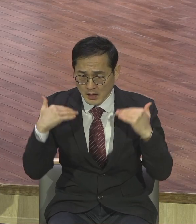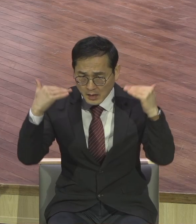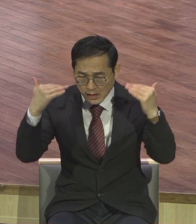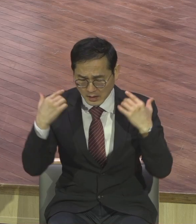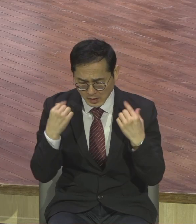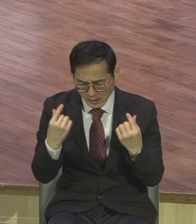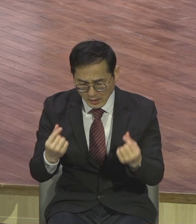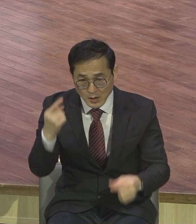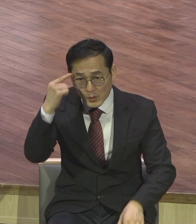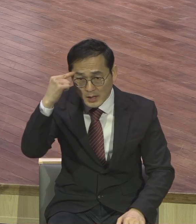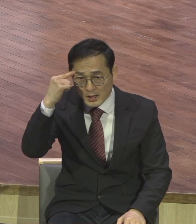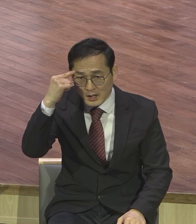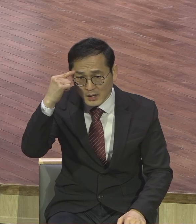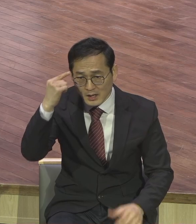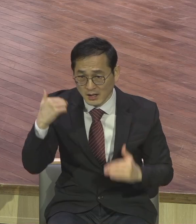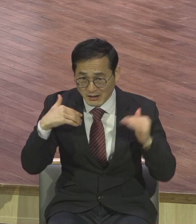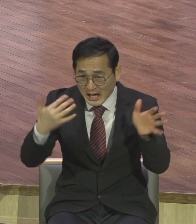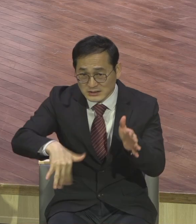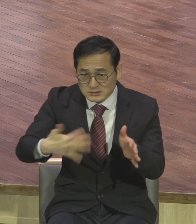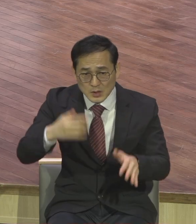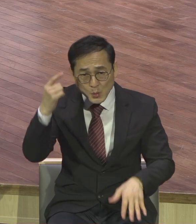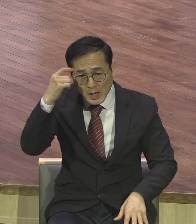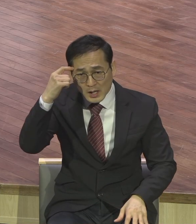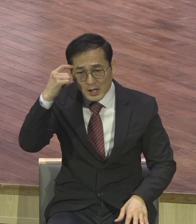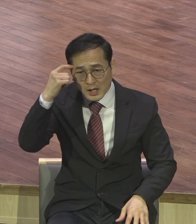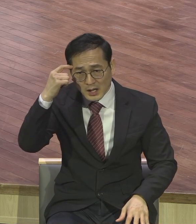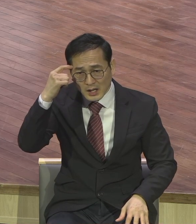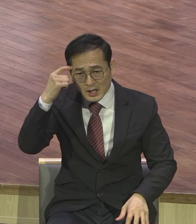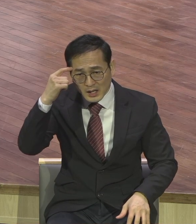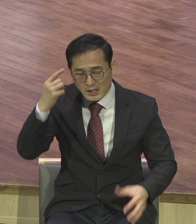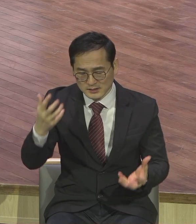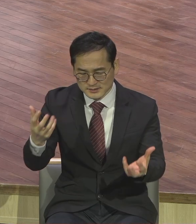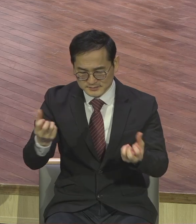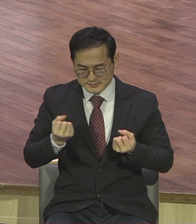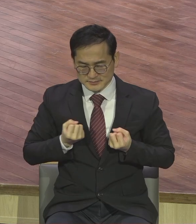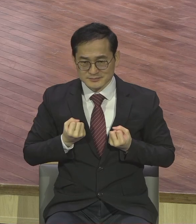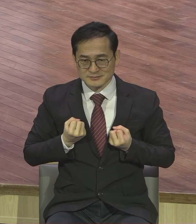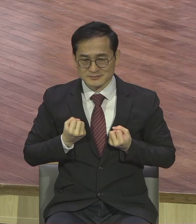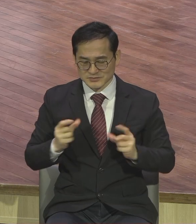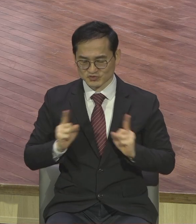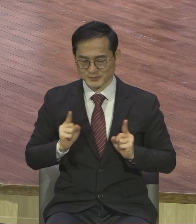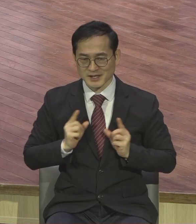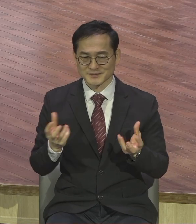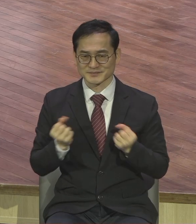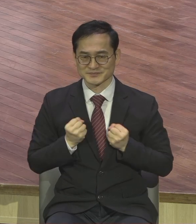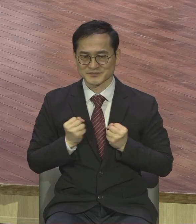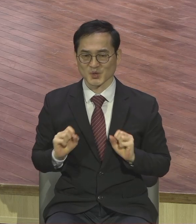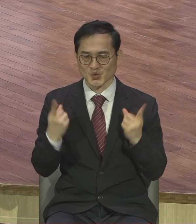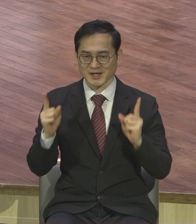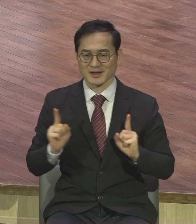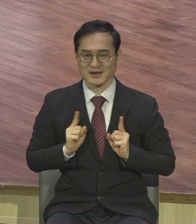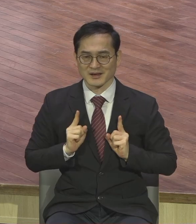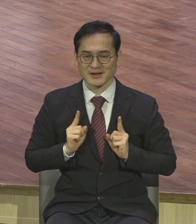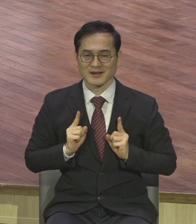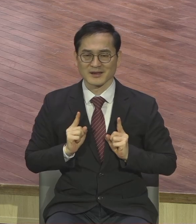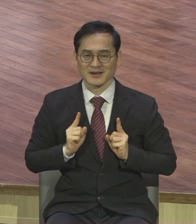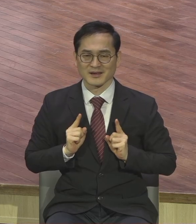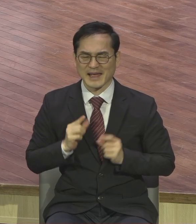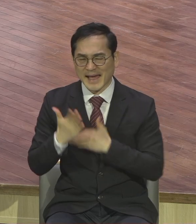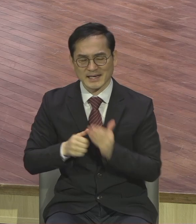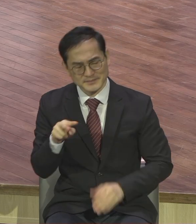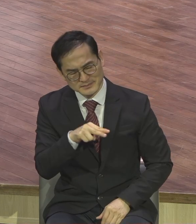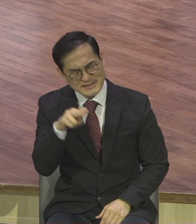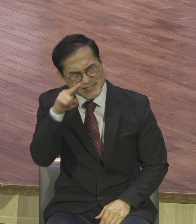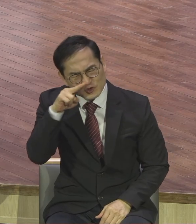두 마음 품어서 그래요. 하나님이 제일 싫어하는 게 두 마음입니다. 하나님은 질투